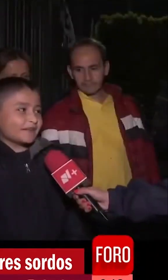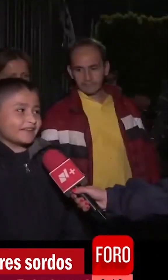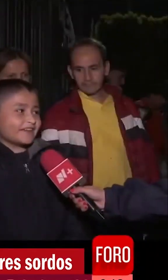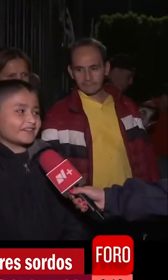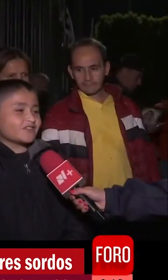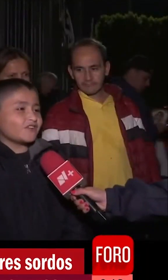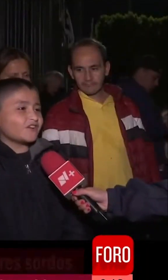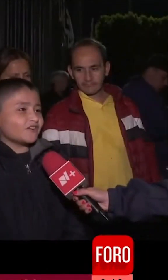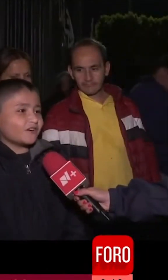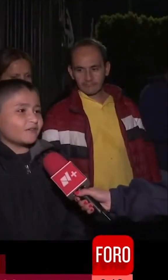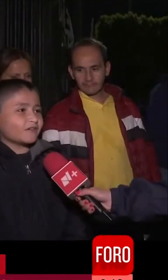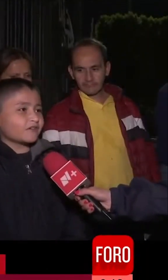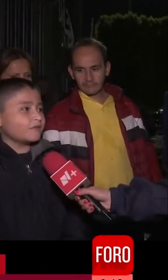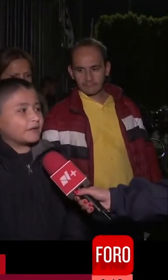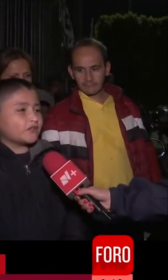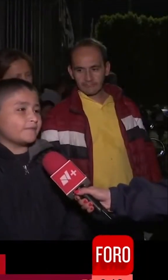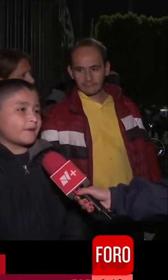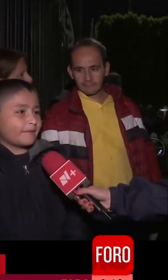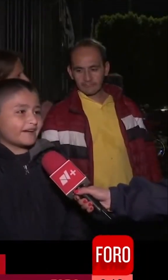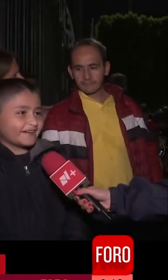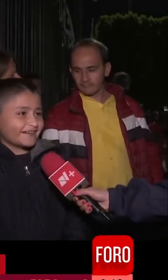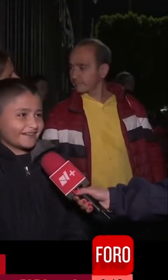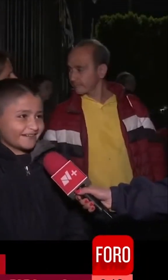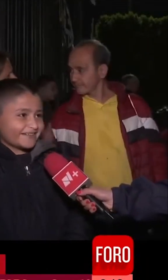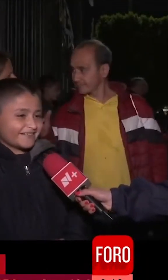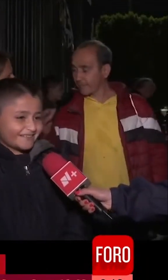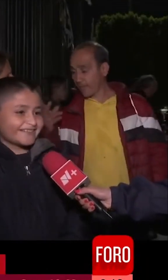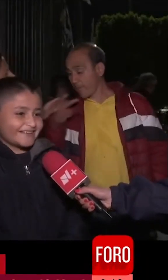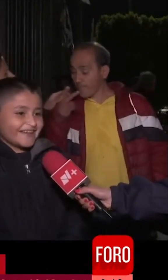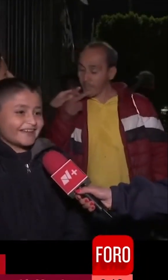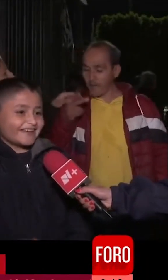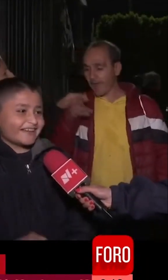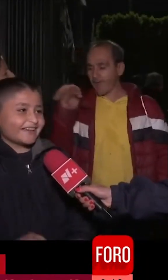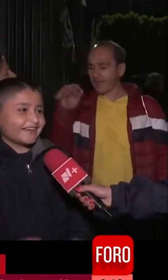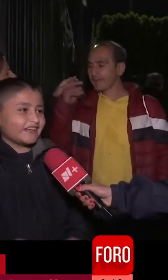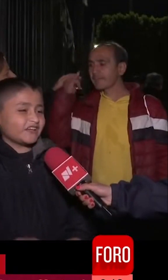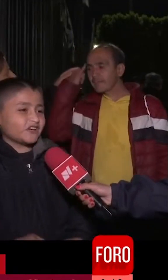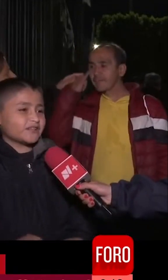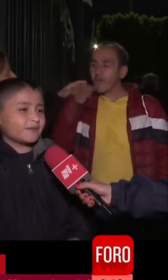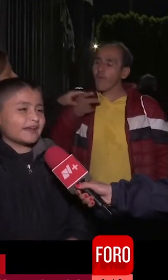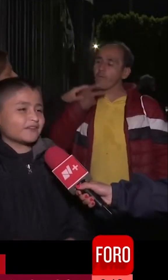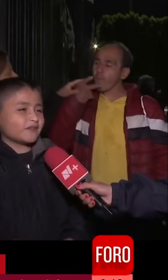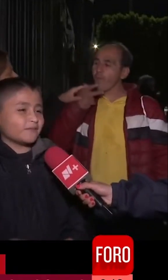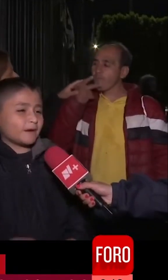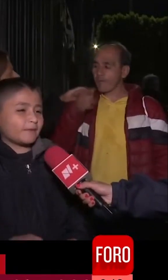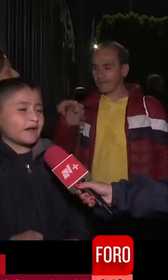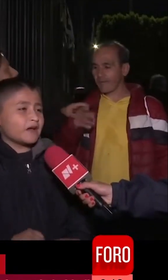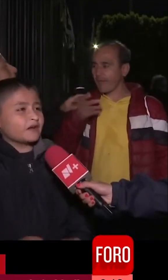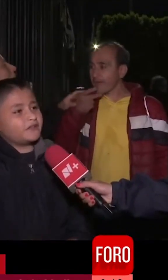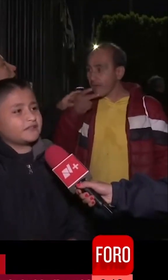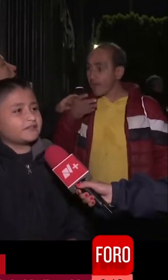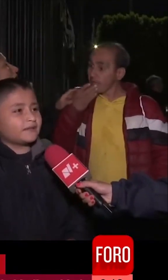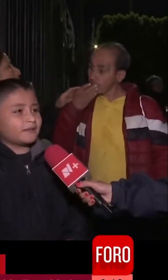Yo aprendí solo confiando a mi papá y yo siempre le ayudo a mi